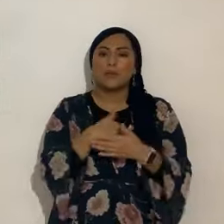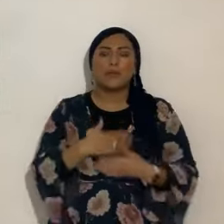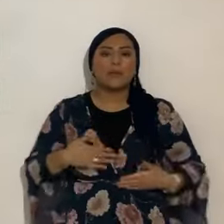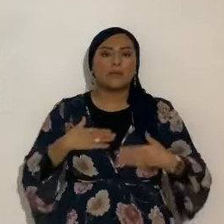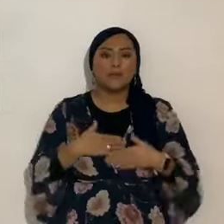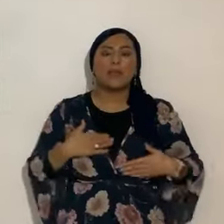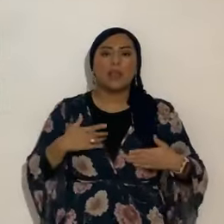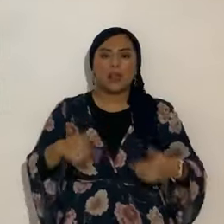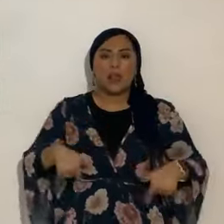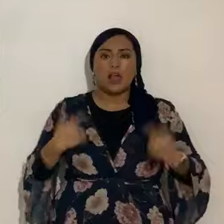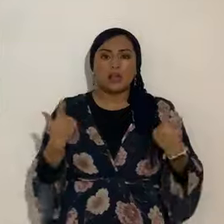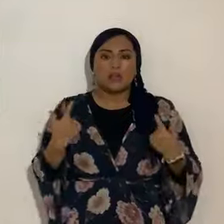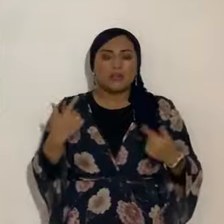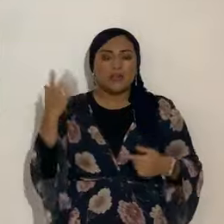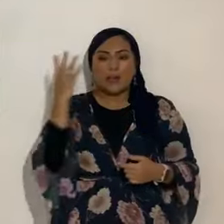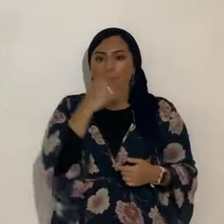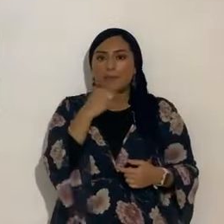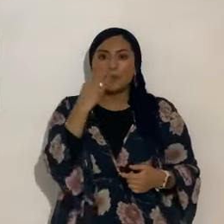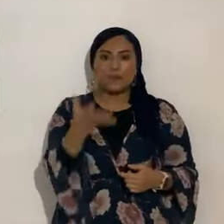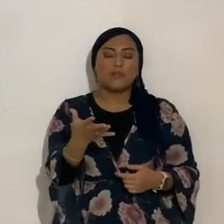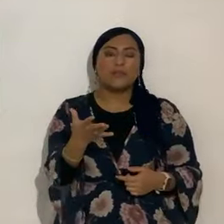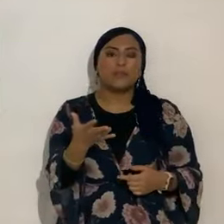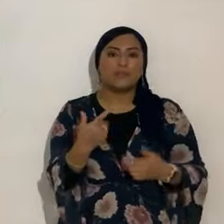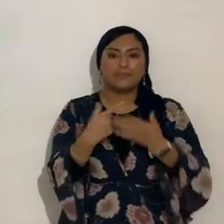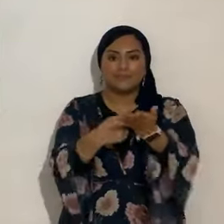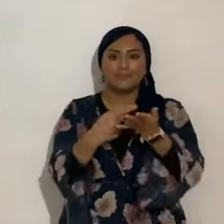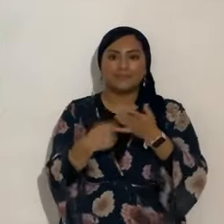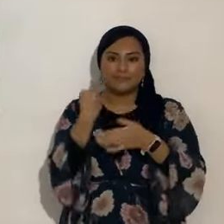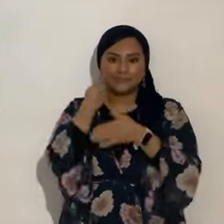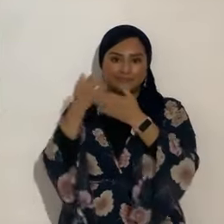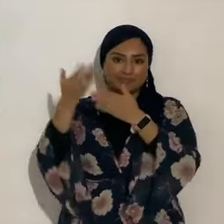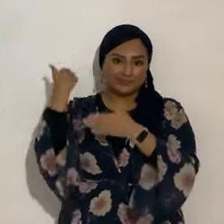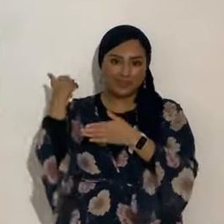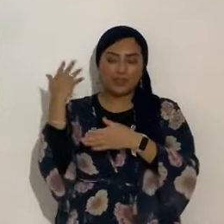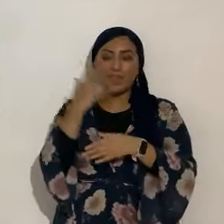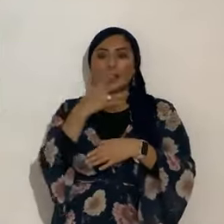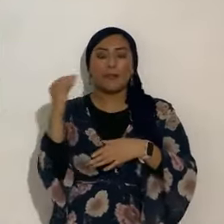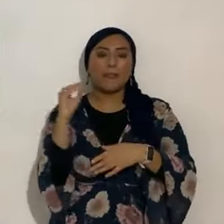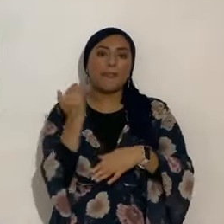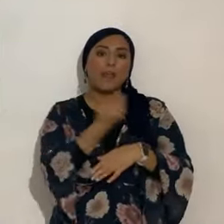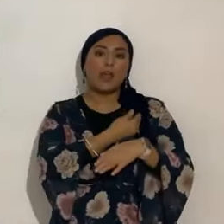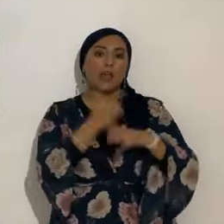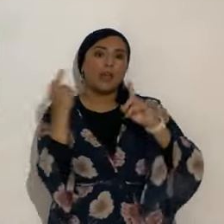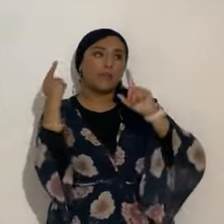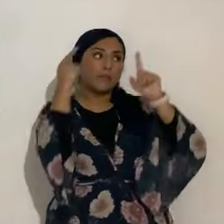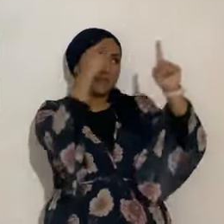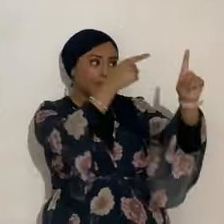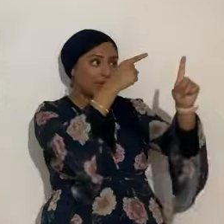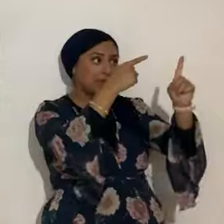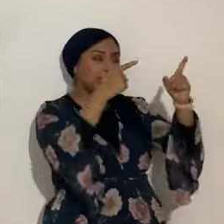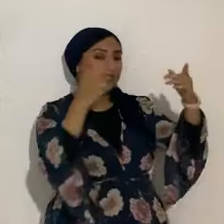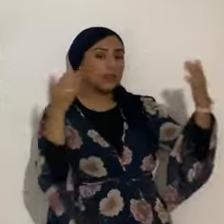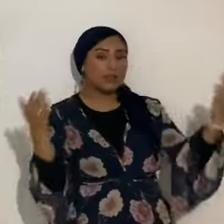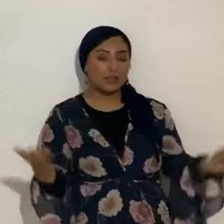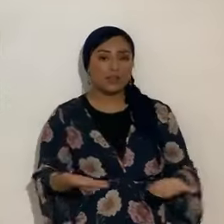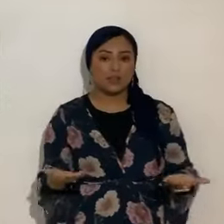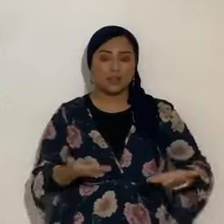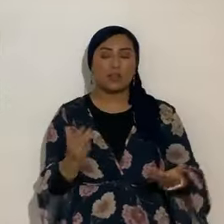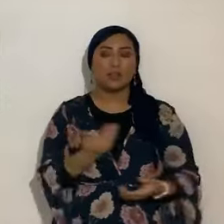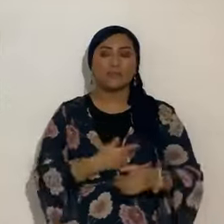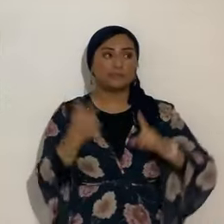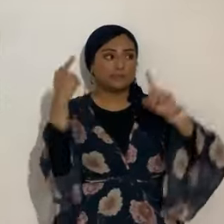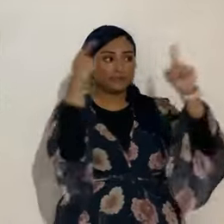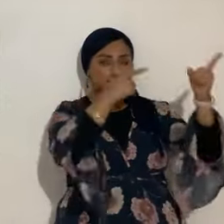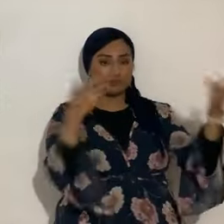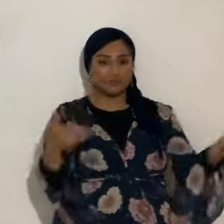vida es muy hermosa, como lo platicábamos hace un par de semanas. Y la meta de nosotros aquí, la meta de nosotros en